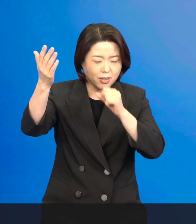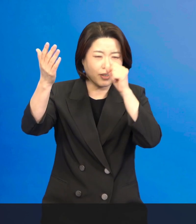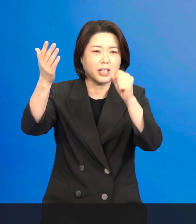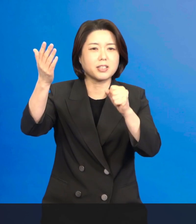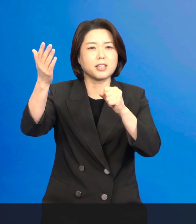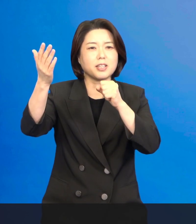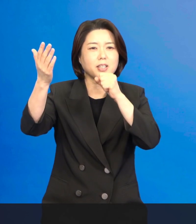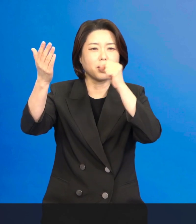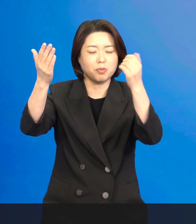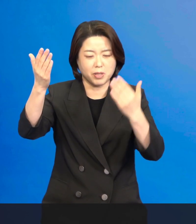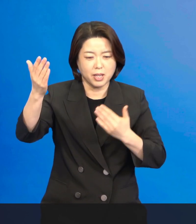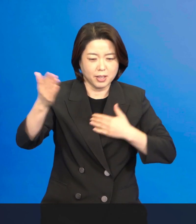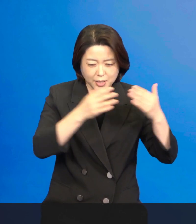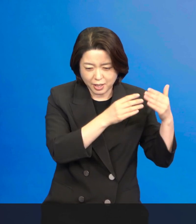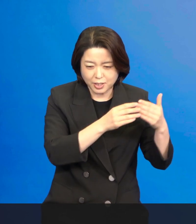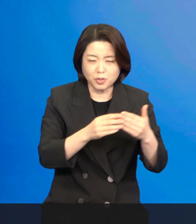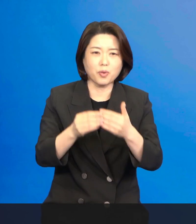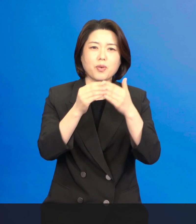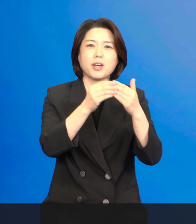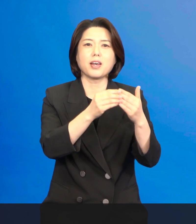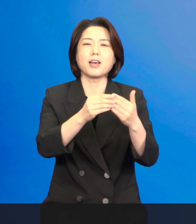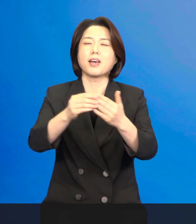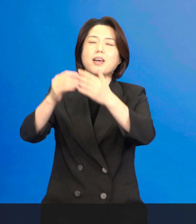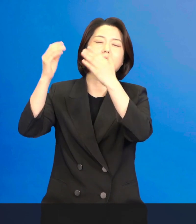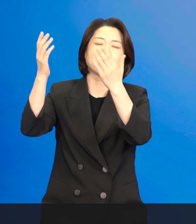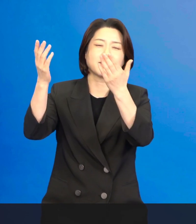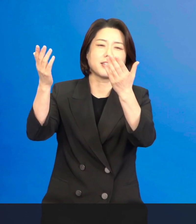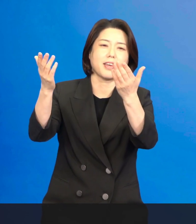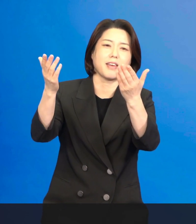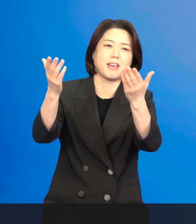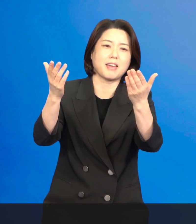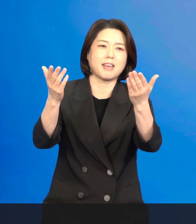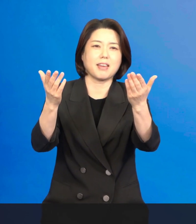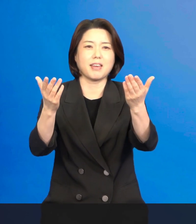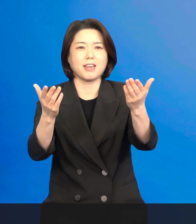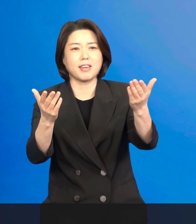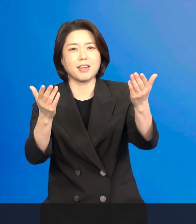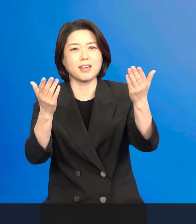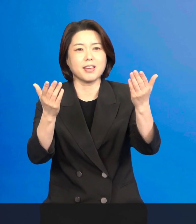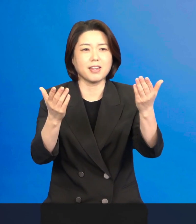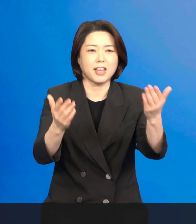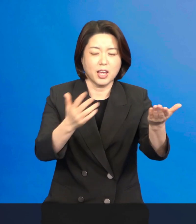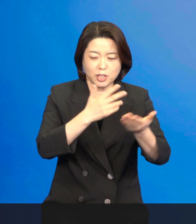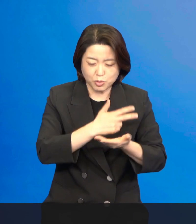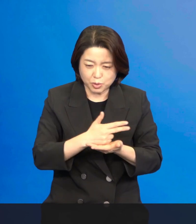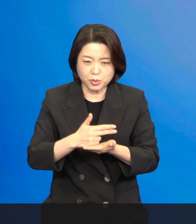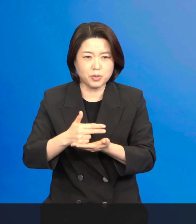주님의 선하심이 날 인도하시네.